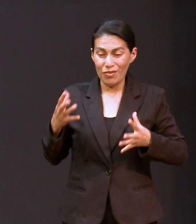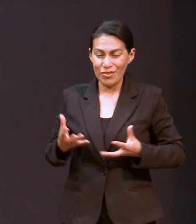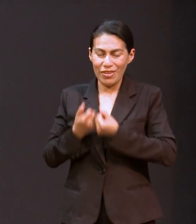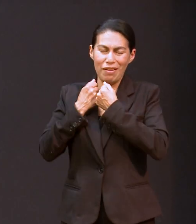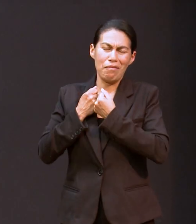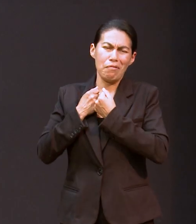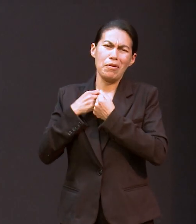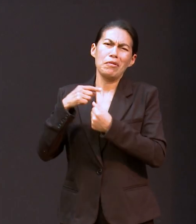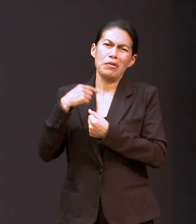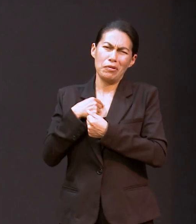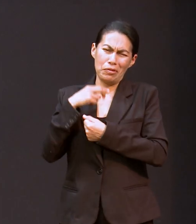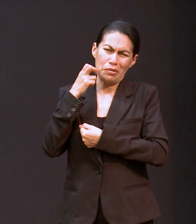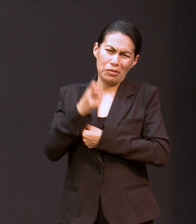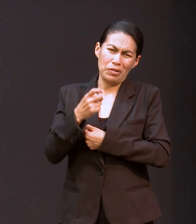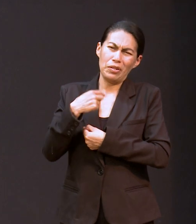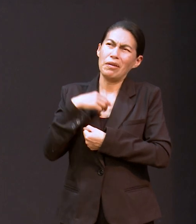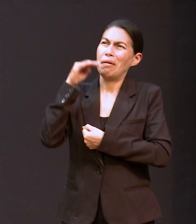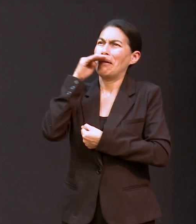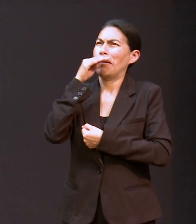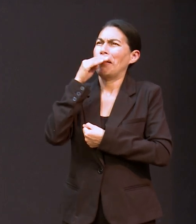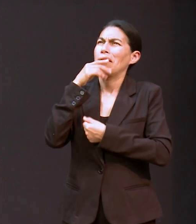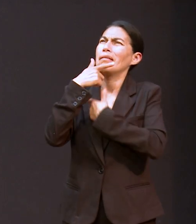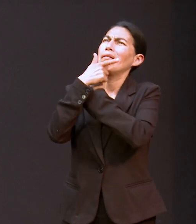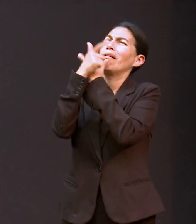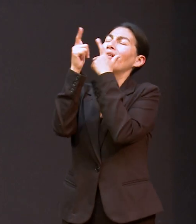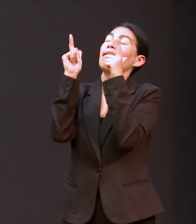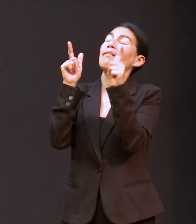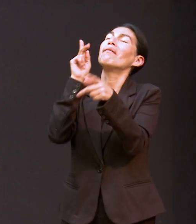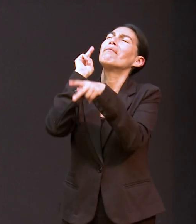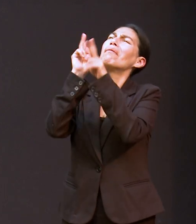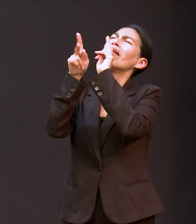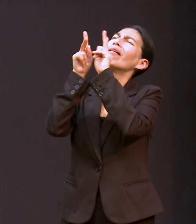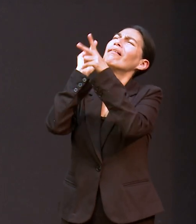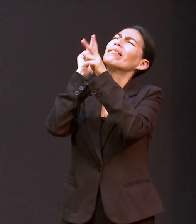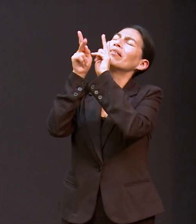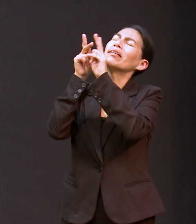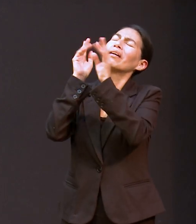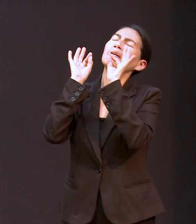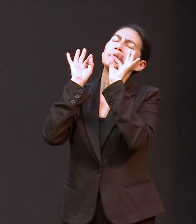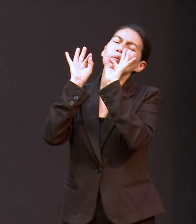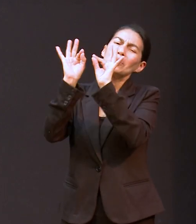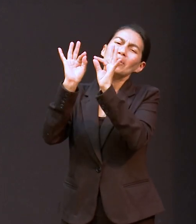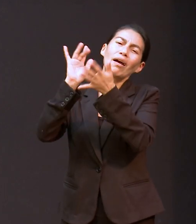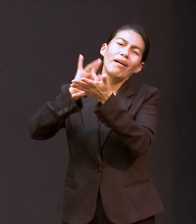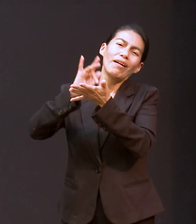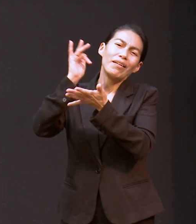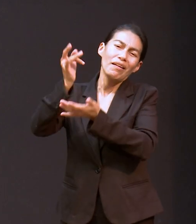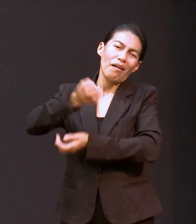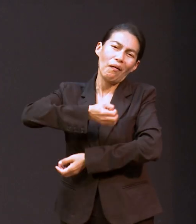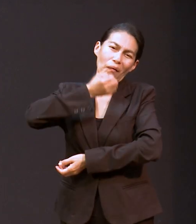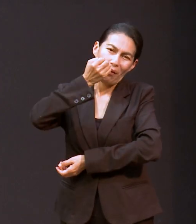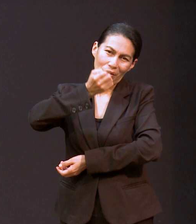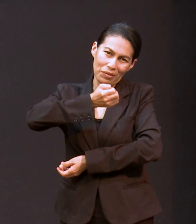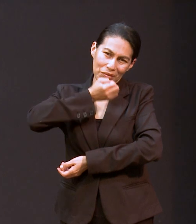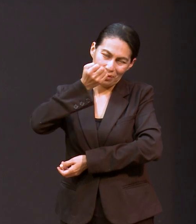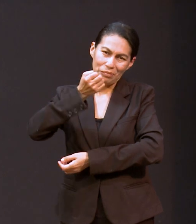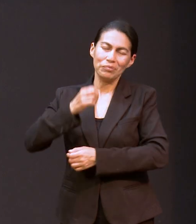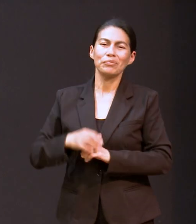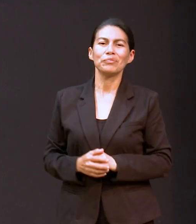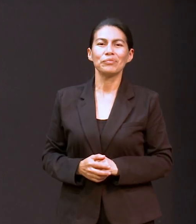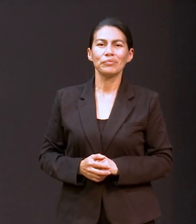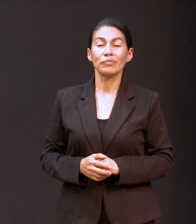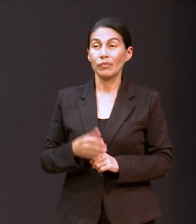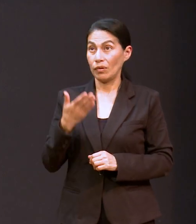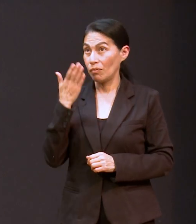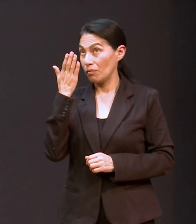el tesoro la Joya lo más valioso que Cristo nos va a ofrecer y el padre a través de la